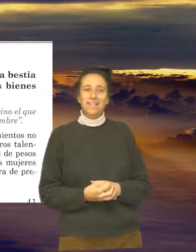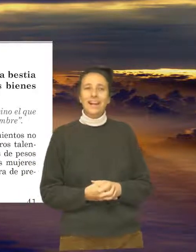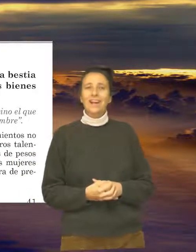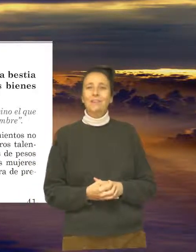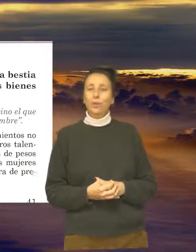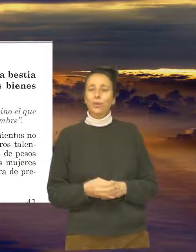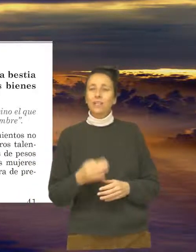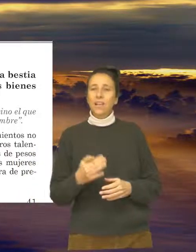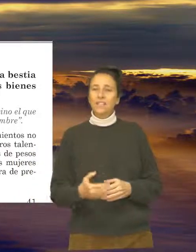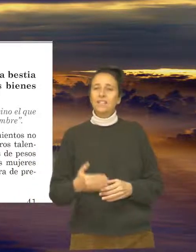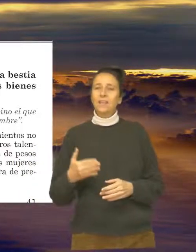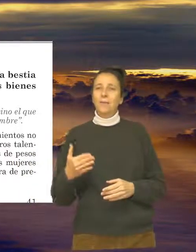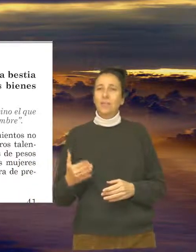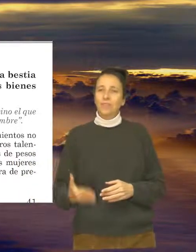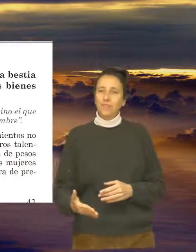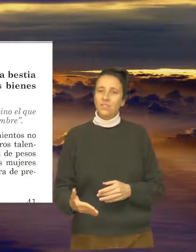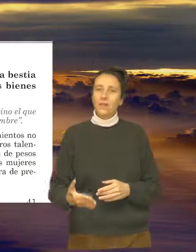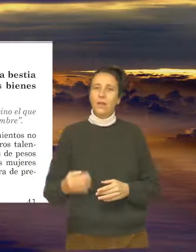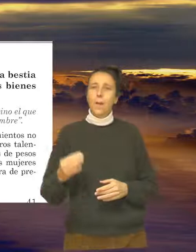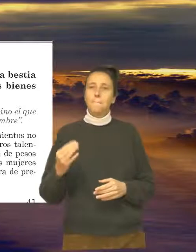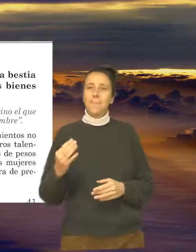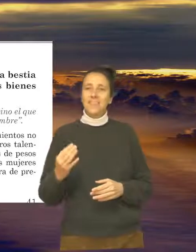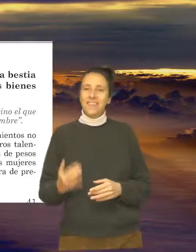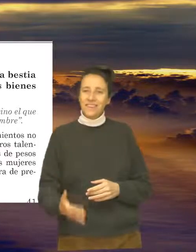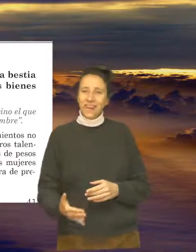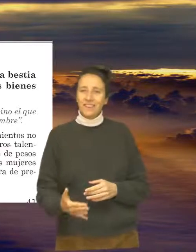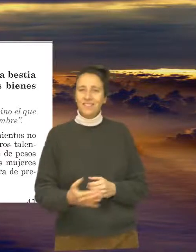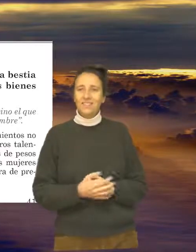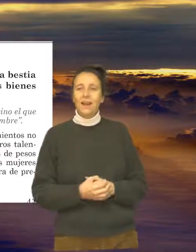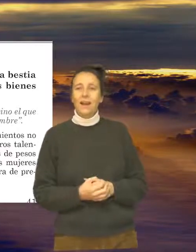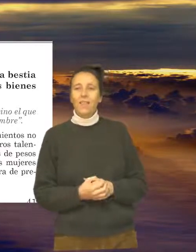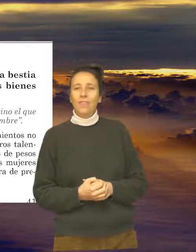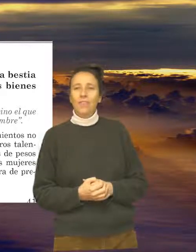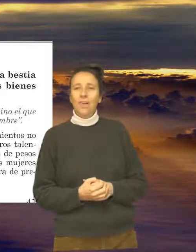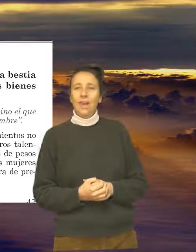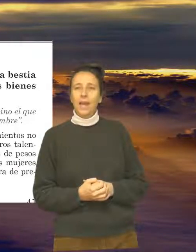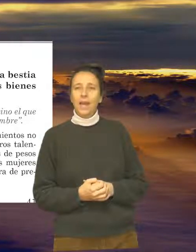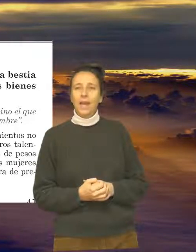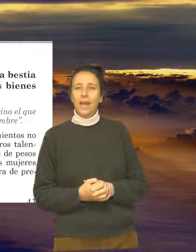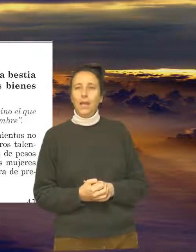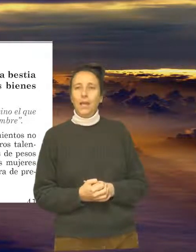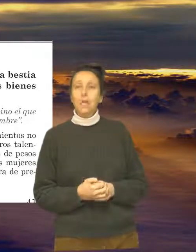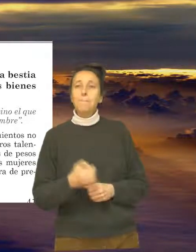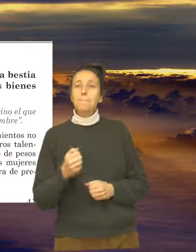y por esa razón deben establecerse medidas de